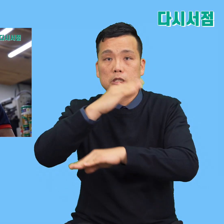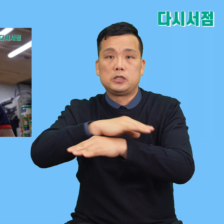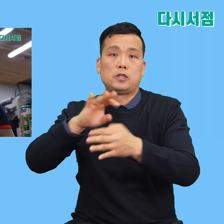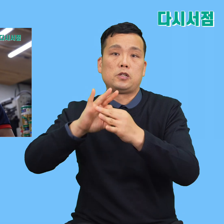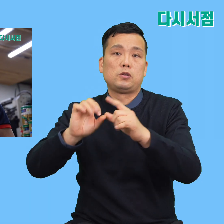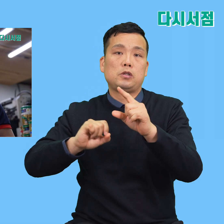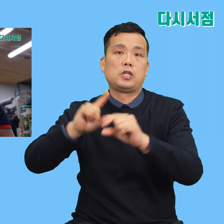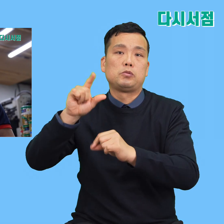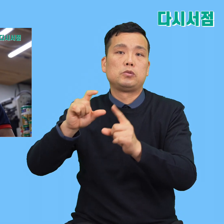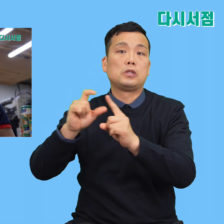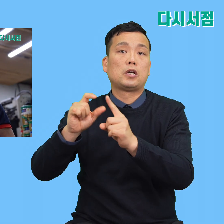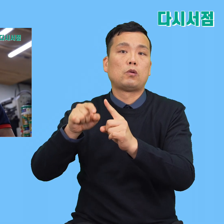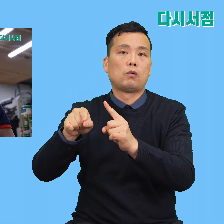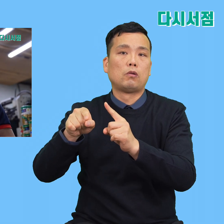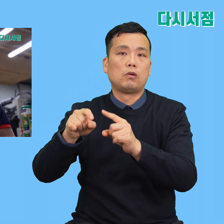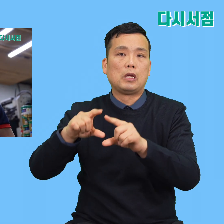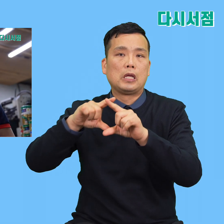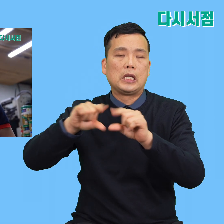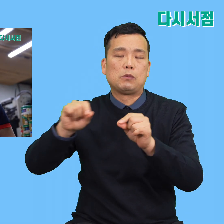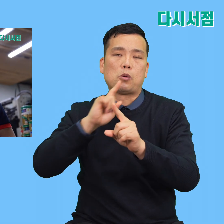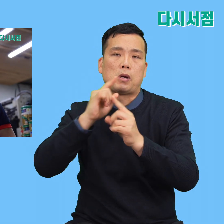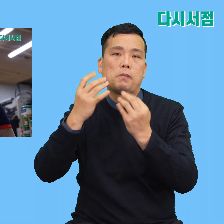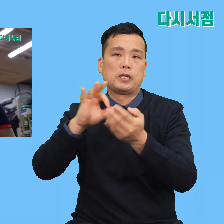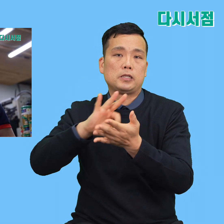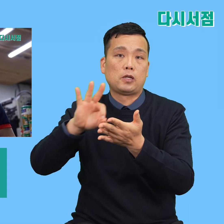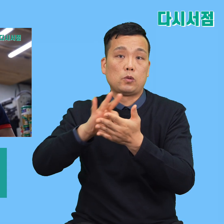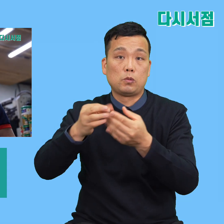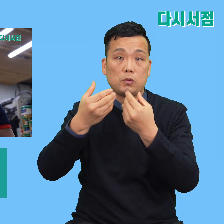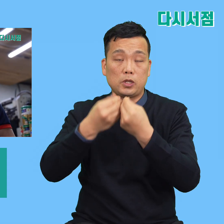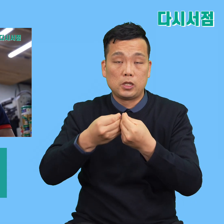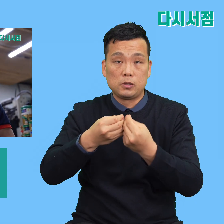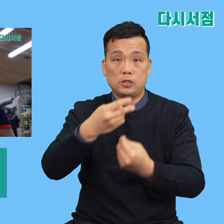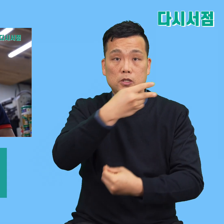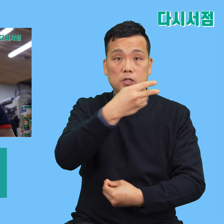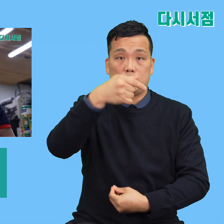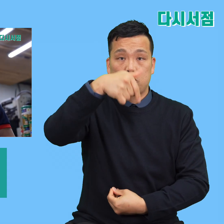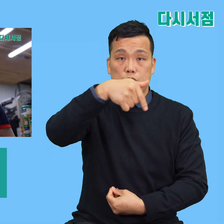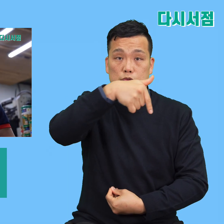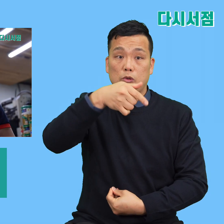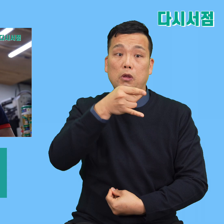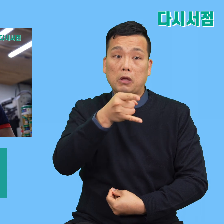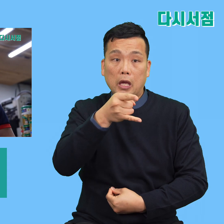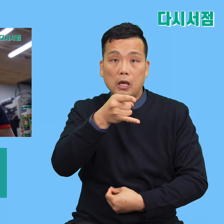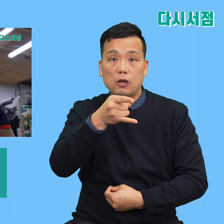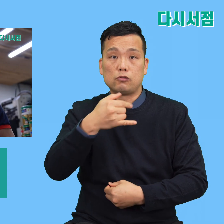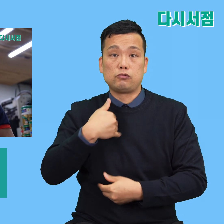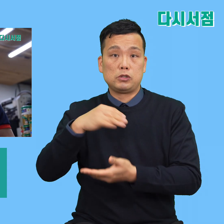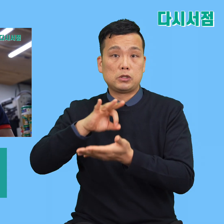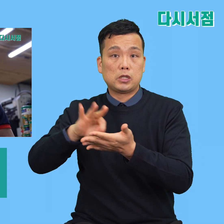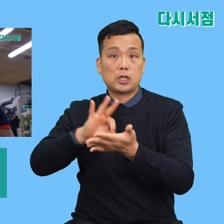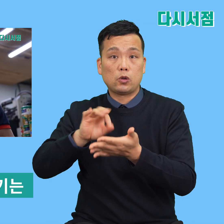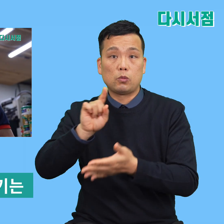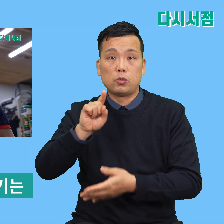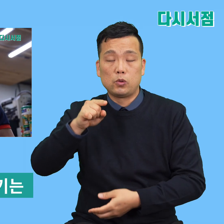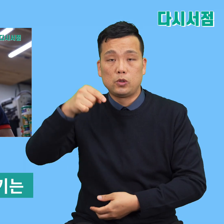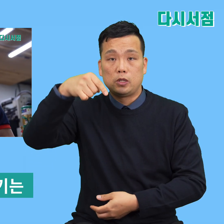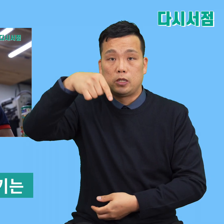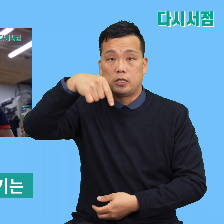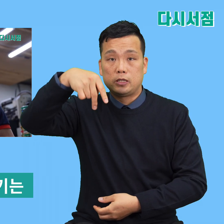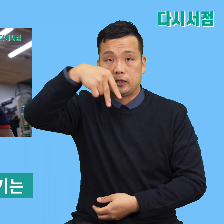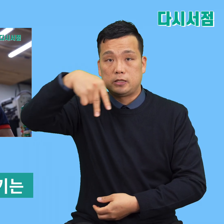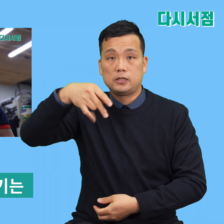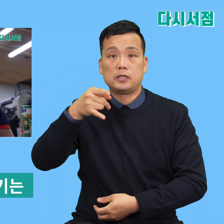뭐 책 두께를 갖다가 뭐 우리는 그냥 책 두께가 몇 센치라고 그러는데